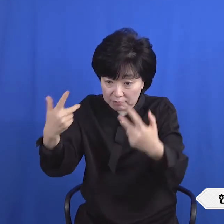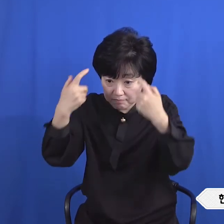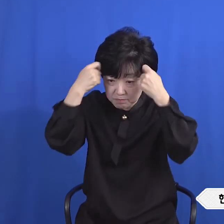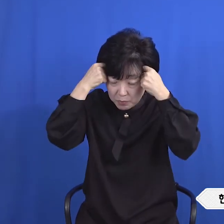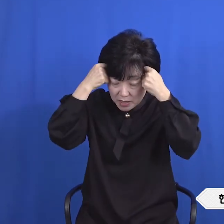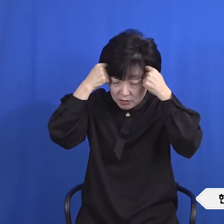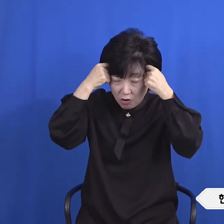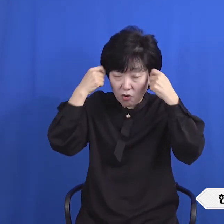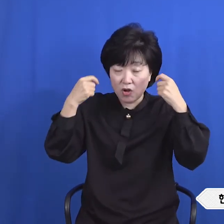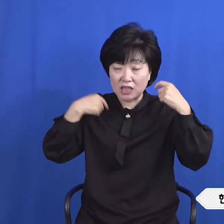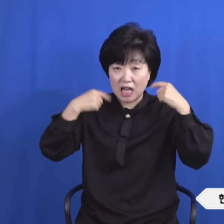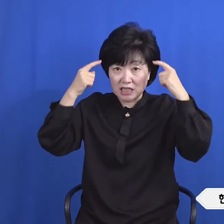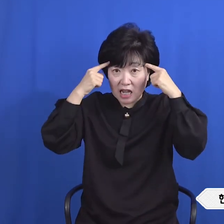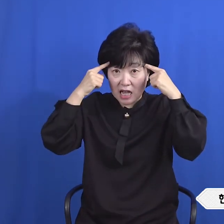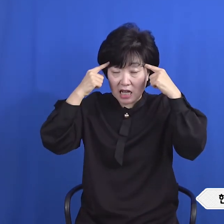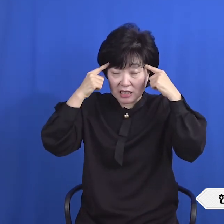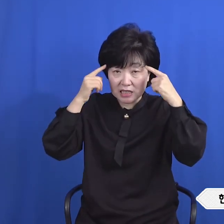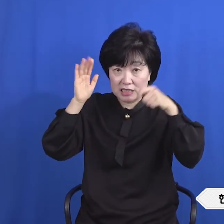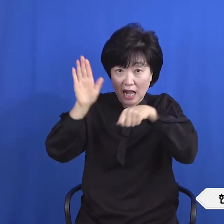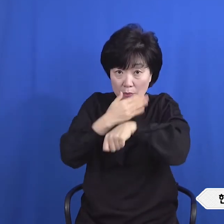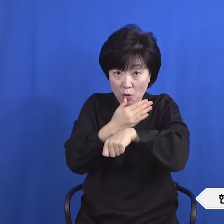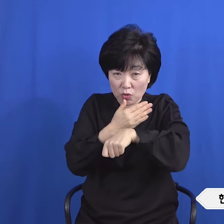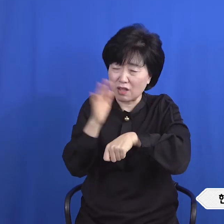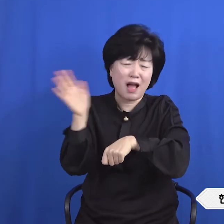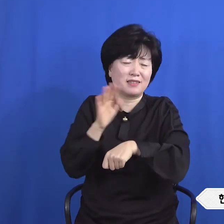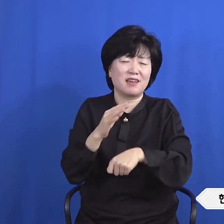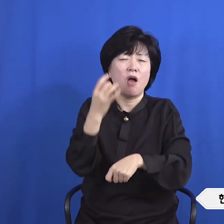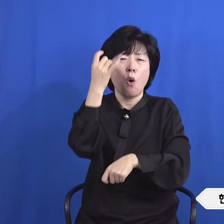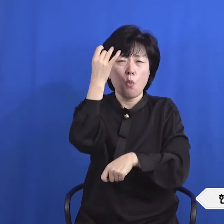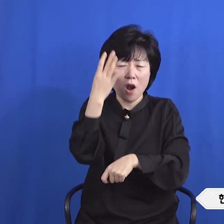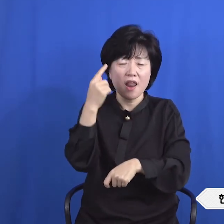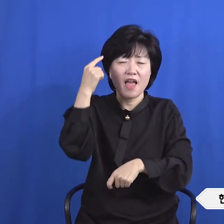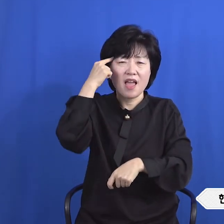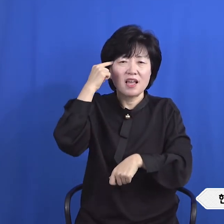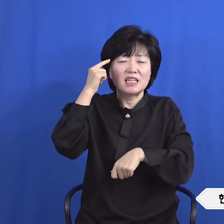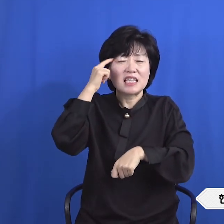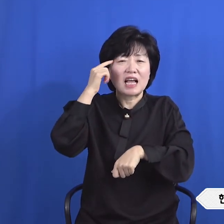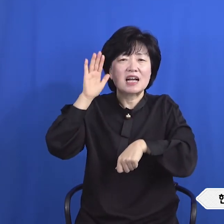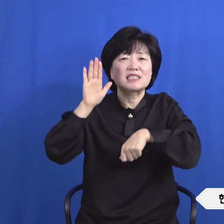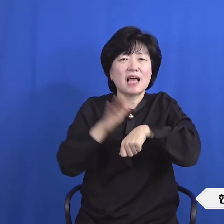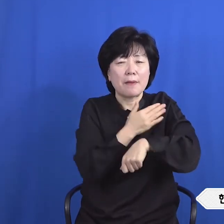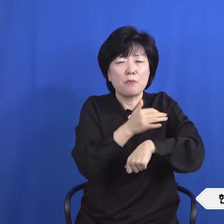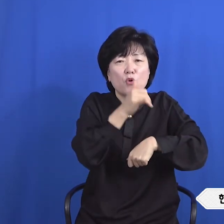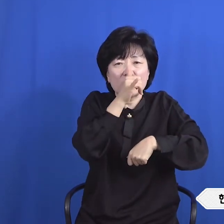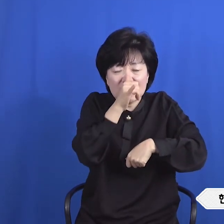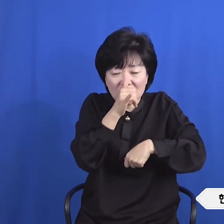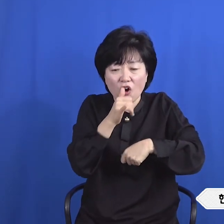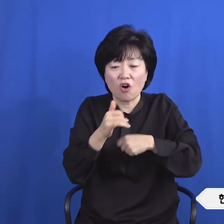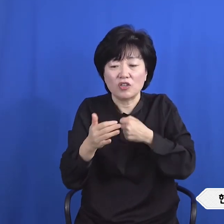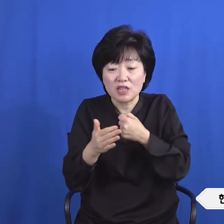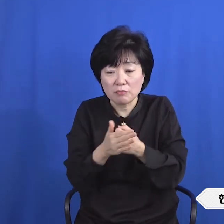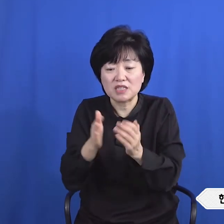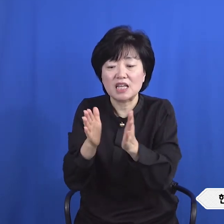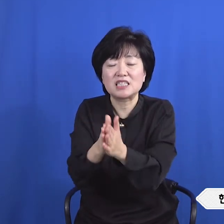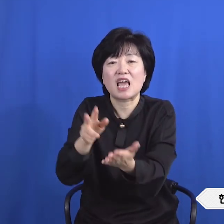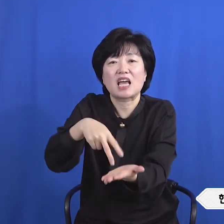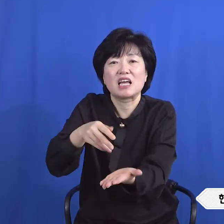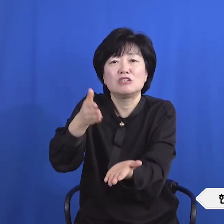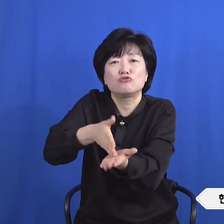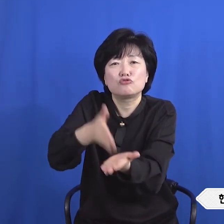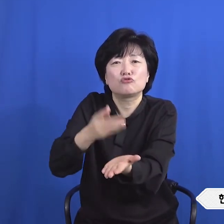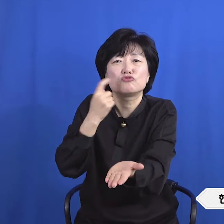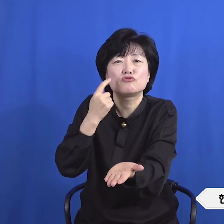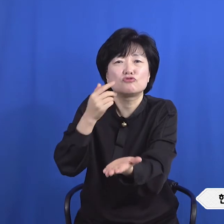가짜 뉴스만을 자꾸 찾아서 읽는 것입니다. 마찬가지로 하나님을 거부하고 싶으니까 자꾸 빼딱한